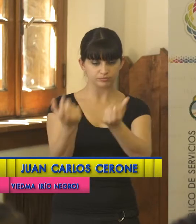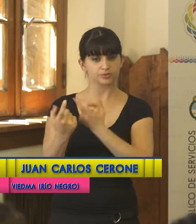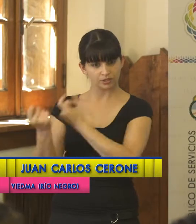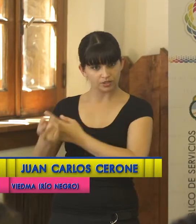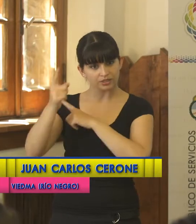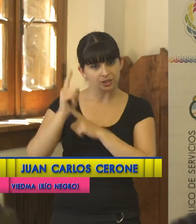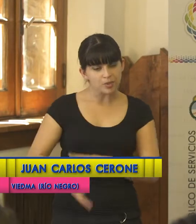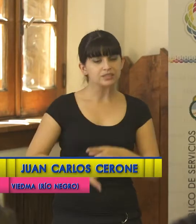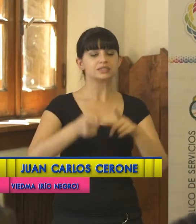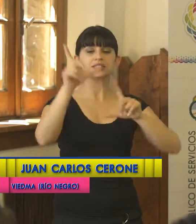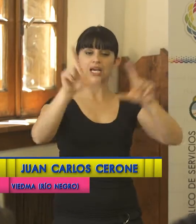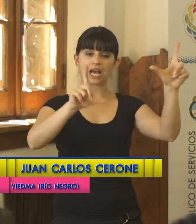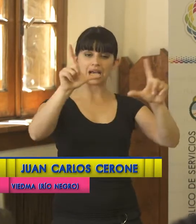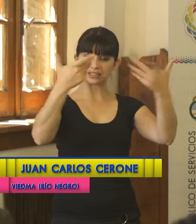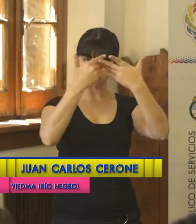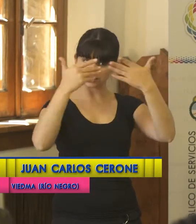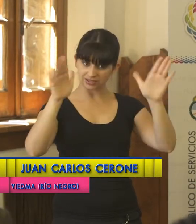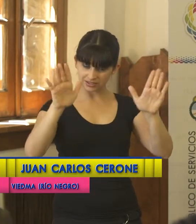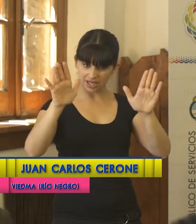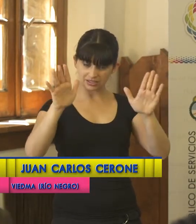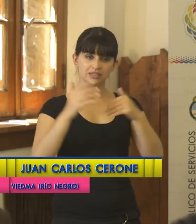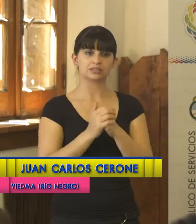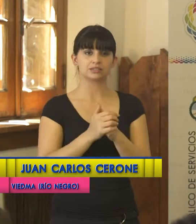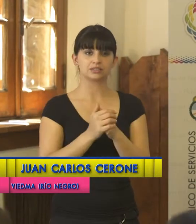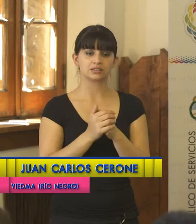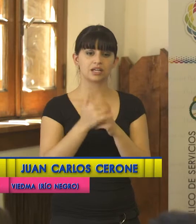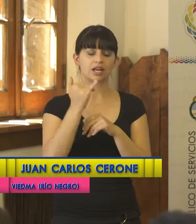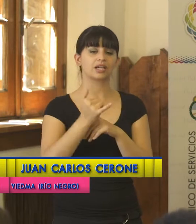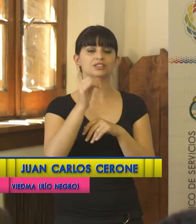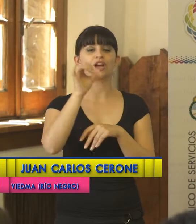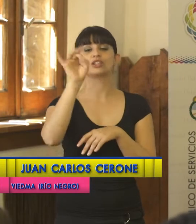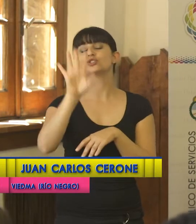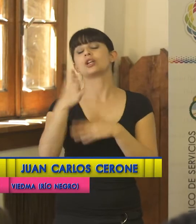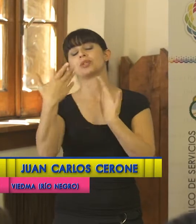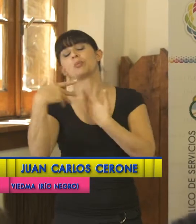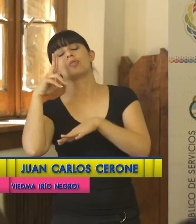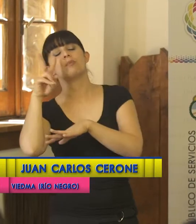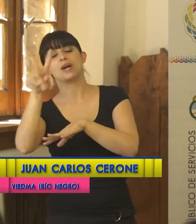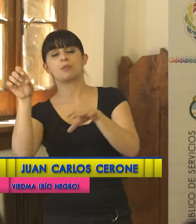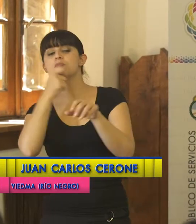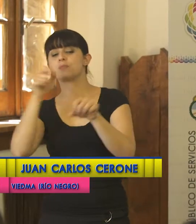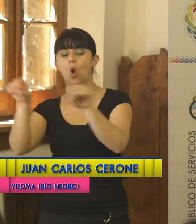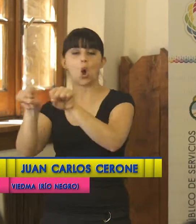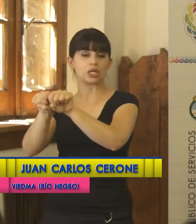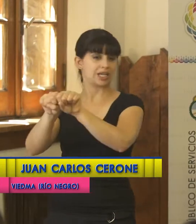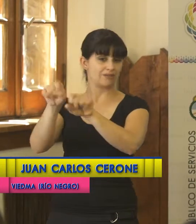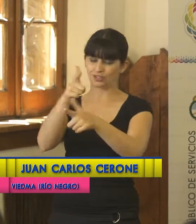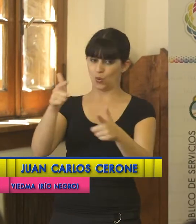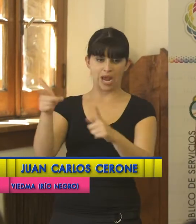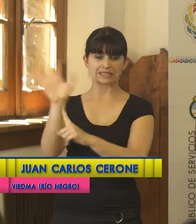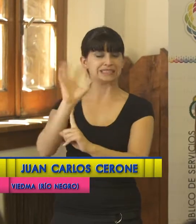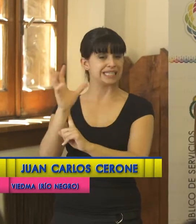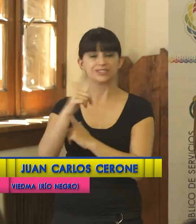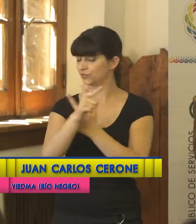aire solo visto por aquellos que no tienen ni cables que no tienen cable directv y televisión si no